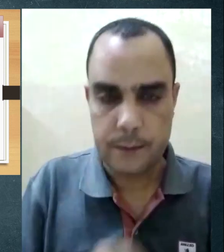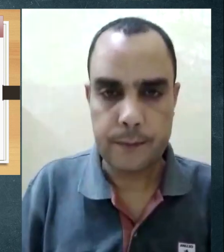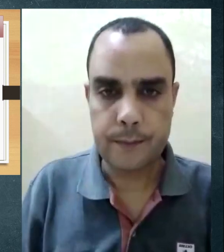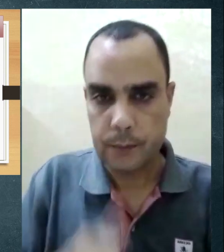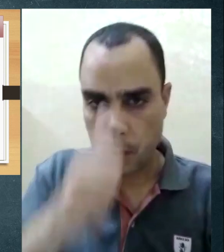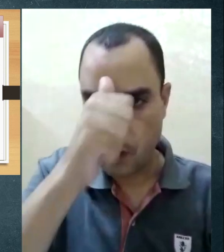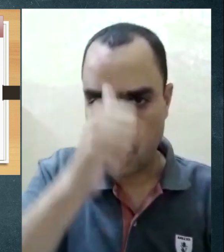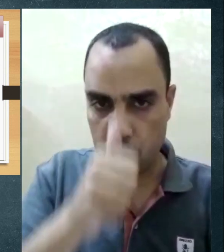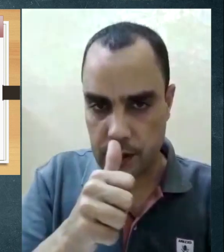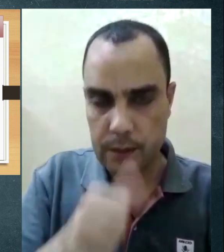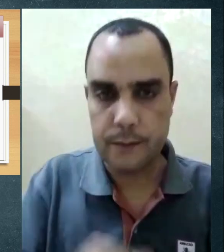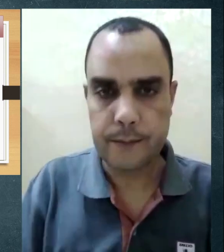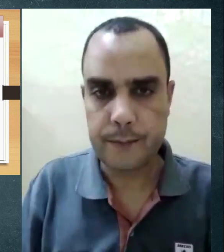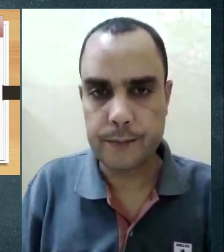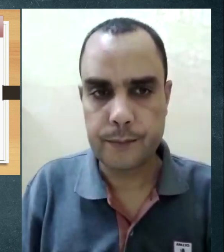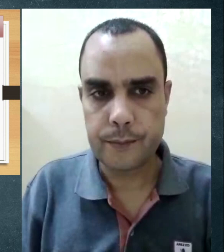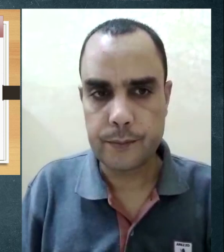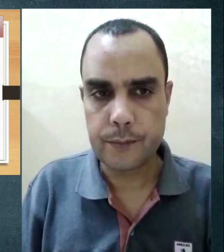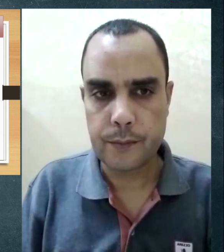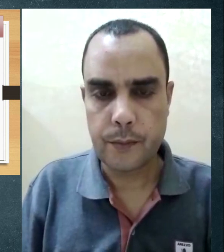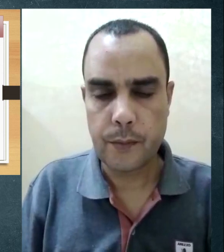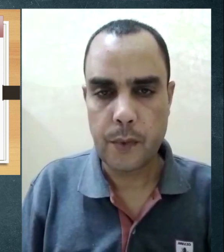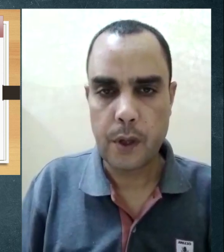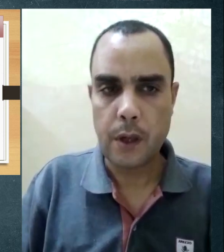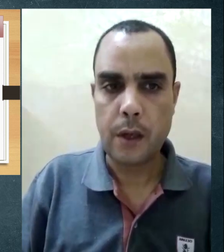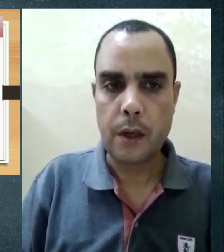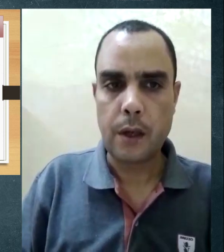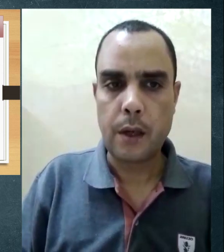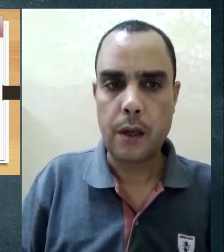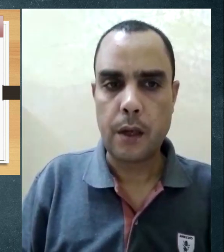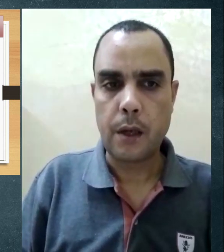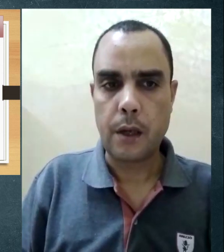حزن، حزن،